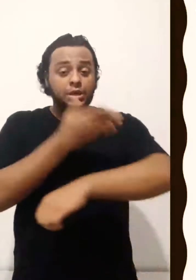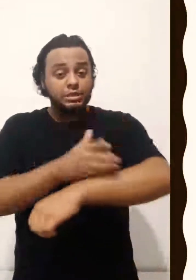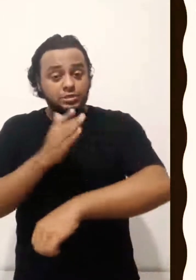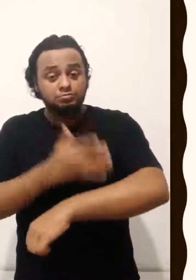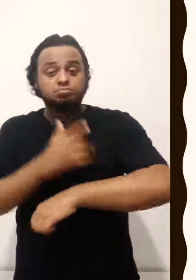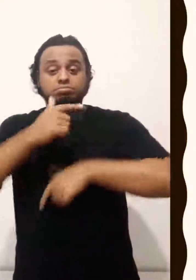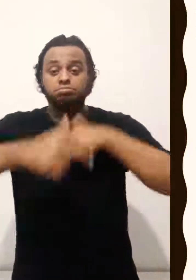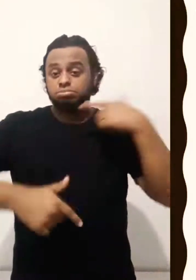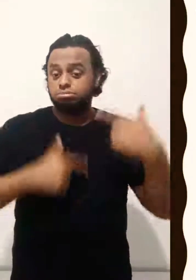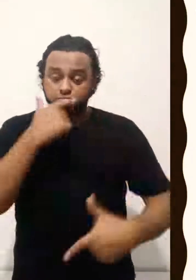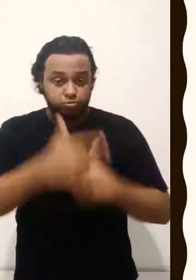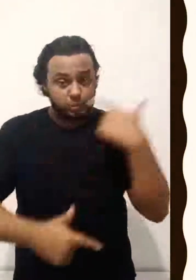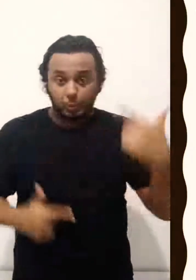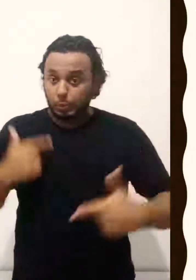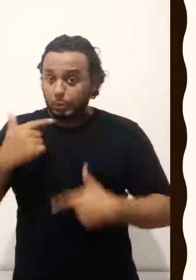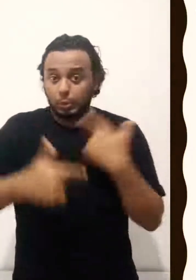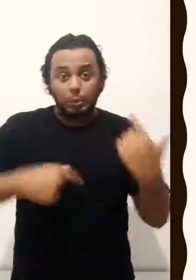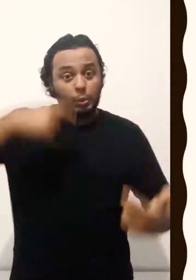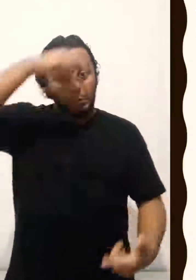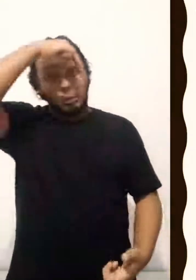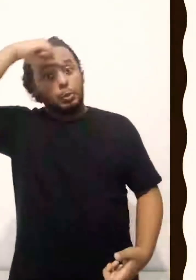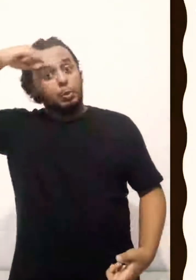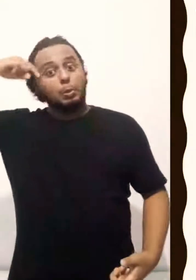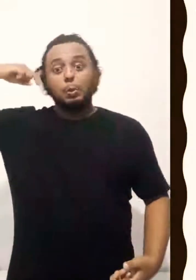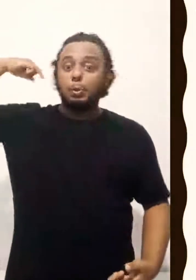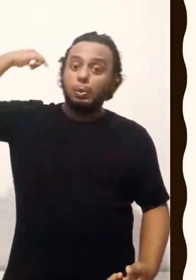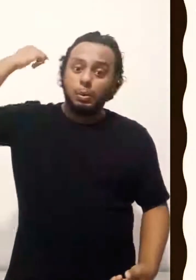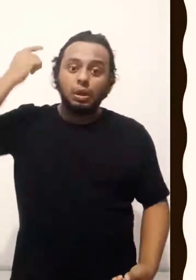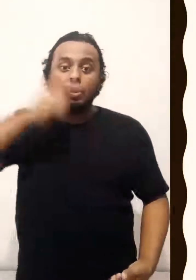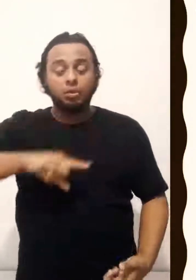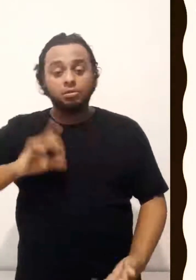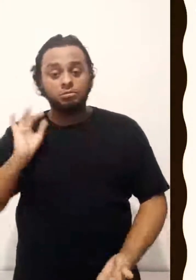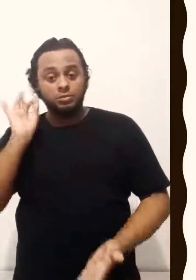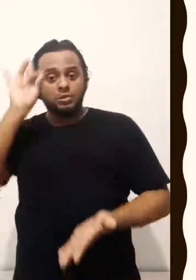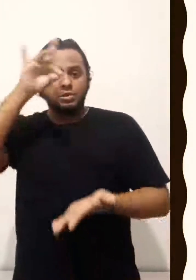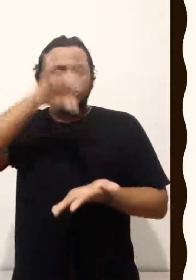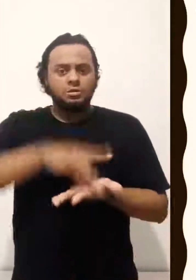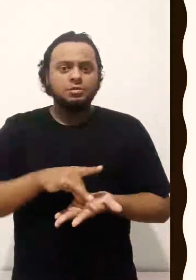são árduos e intensos até que ele consiga desenvolver de fato